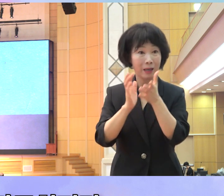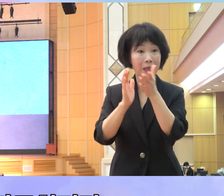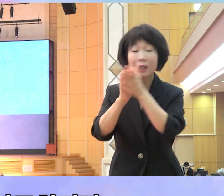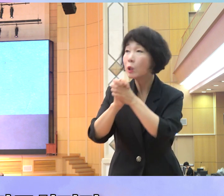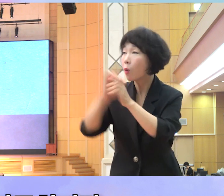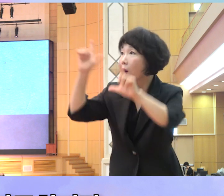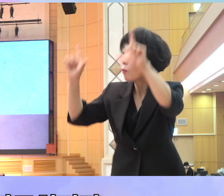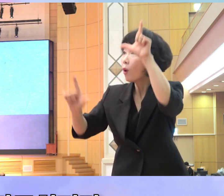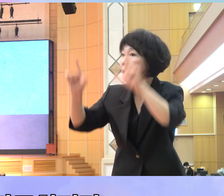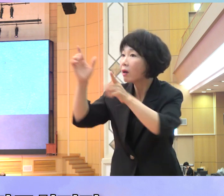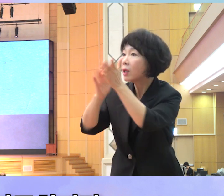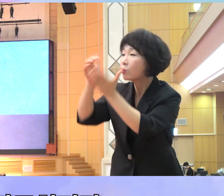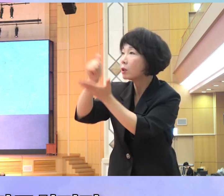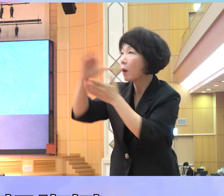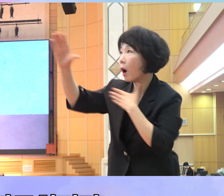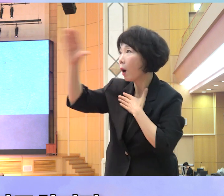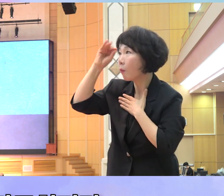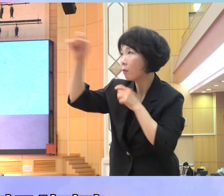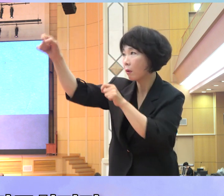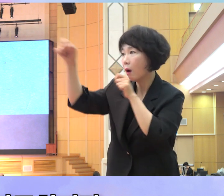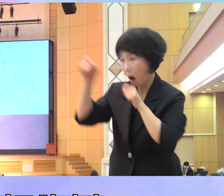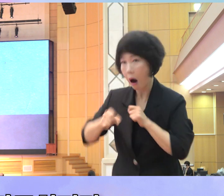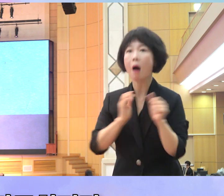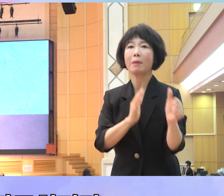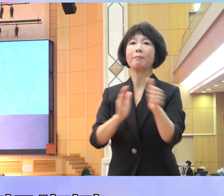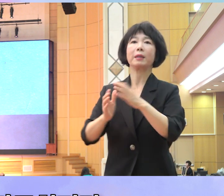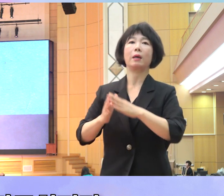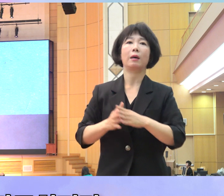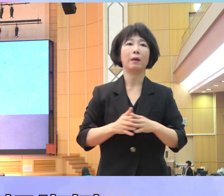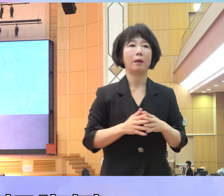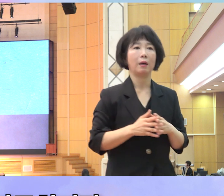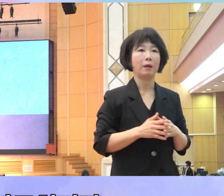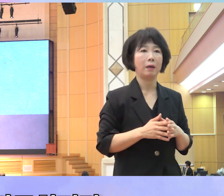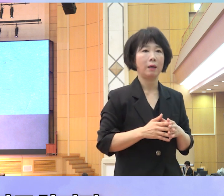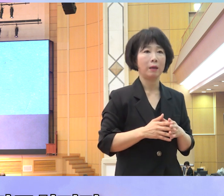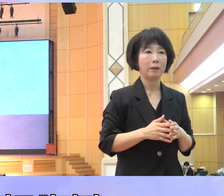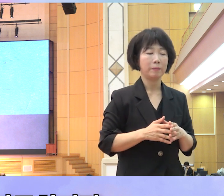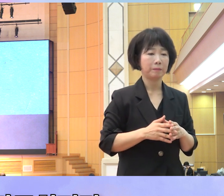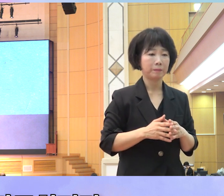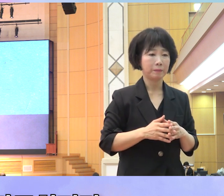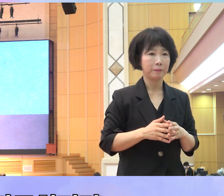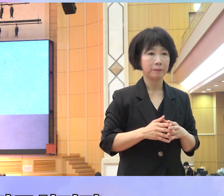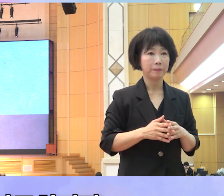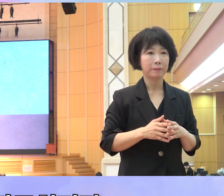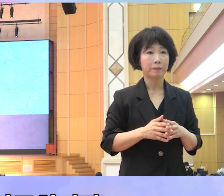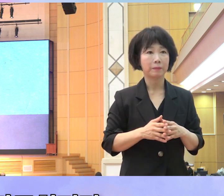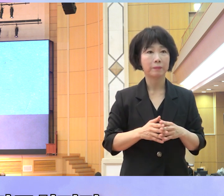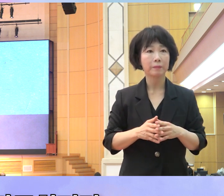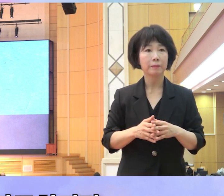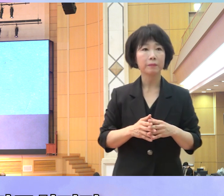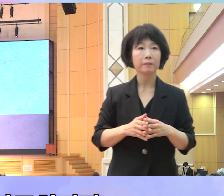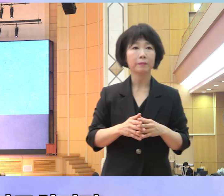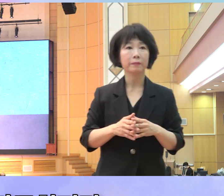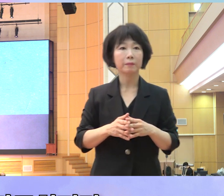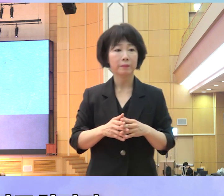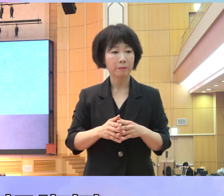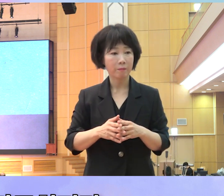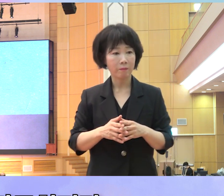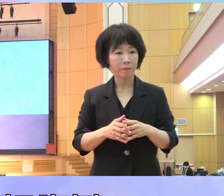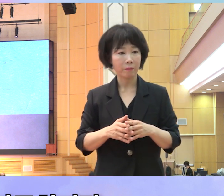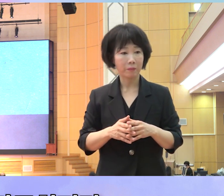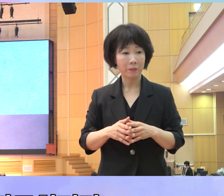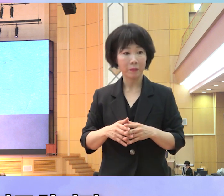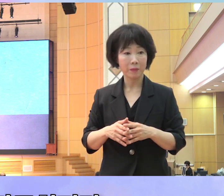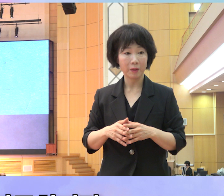된다는 거예요. 시간이 없으니까 빨리빨리 진행할게요. 어린아이 도시락 같은 그런 오병이어, 그러니까 말 그대로 보리떡